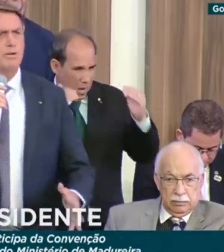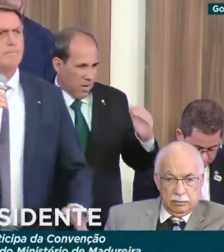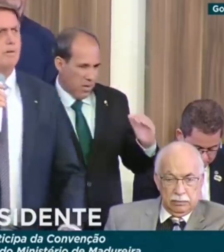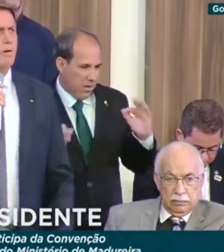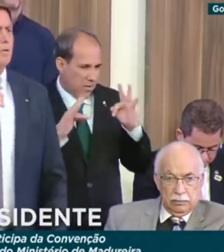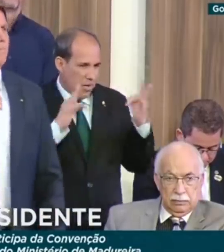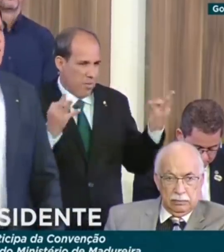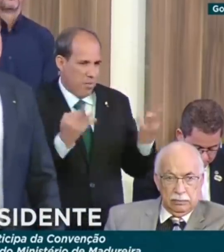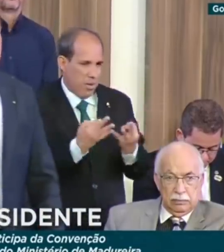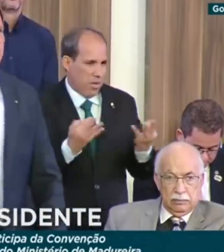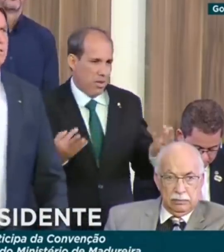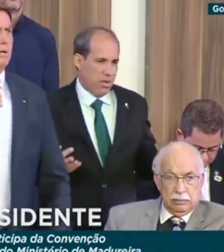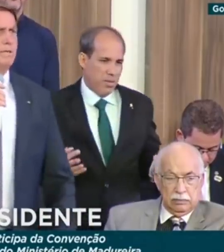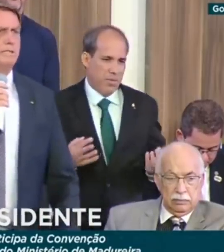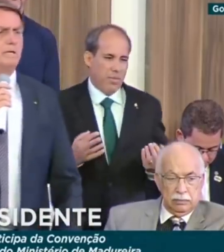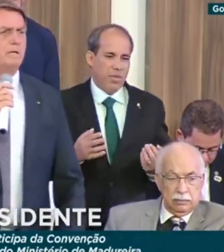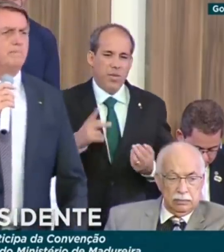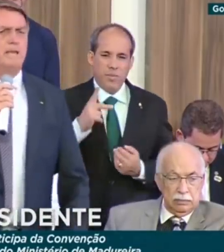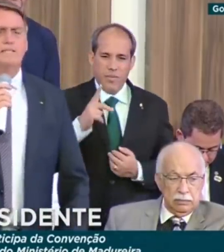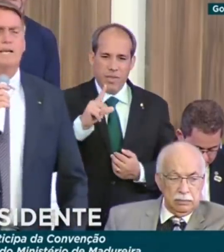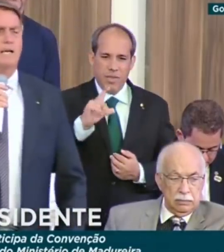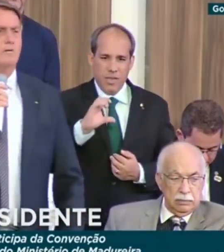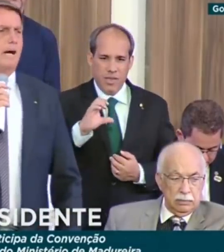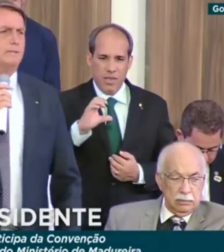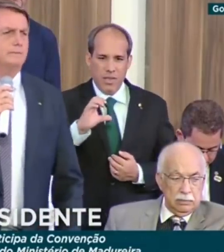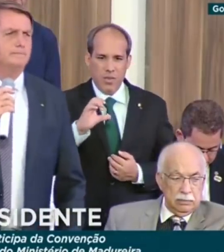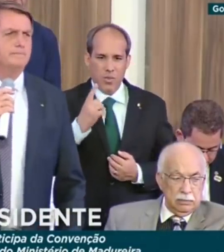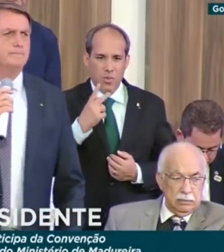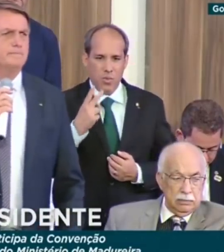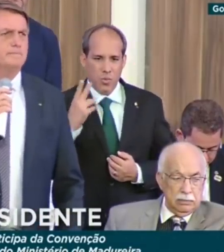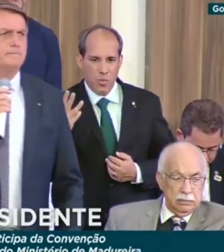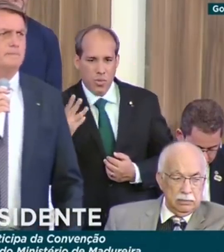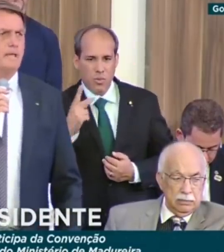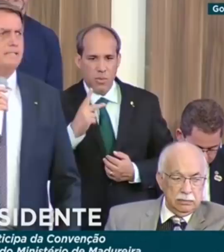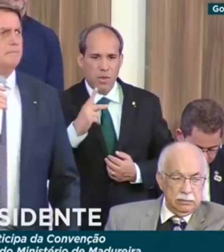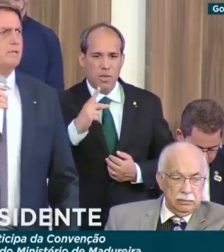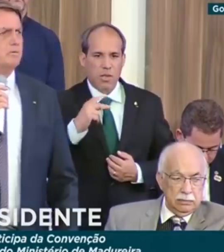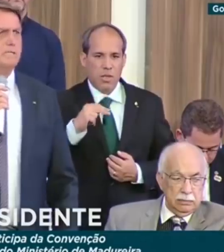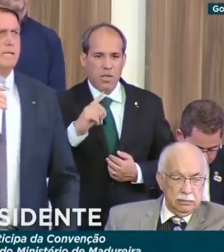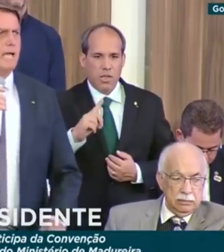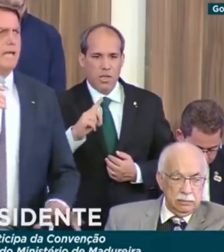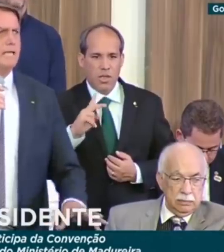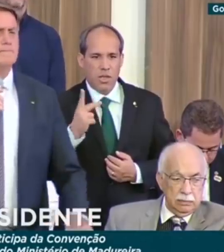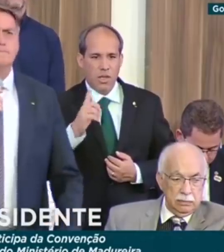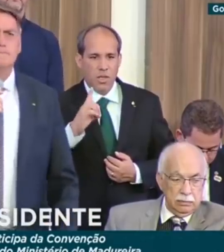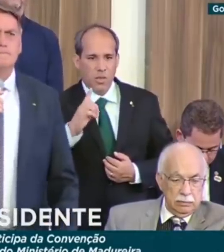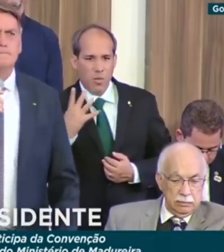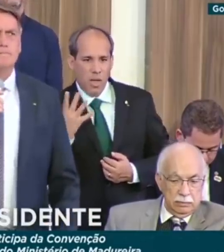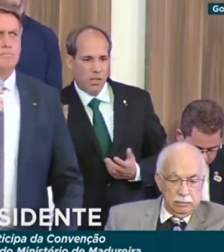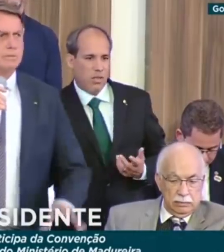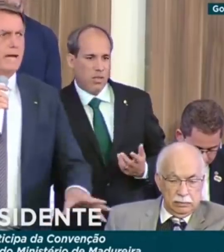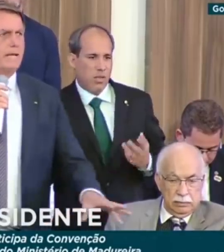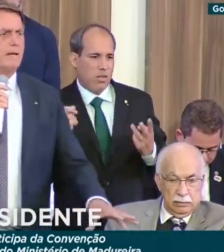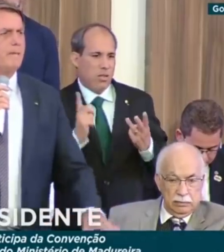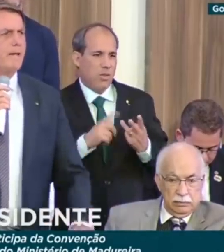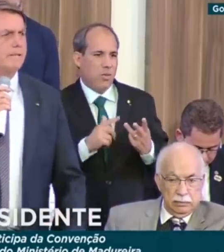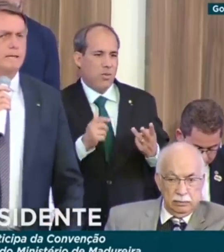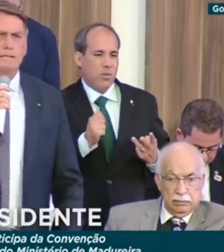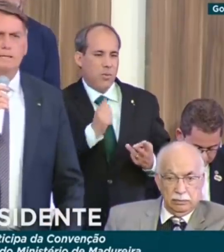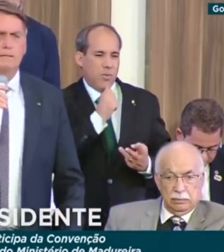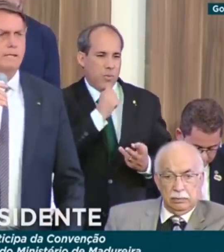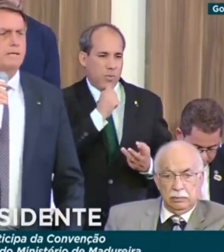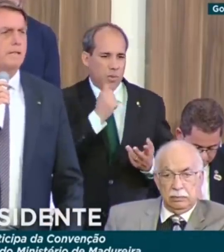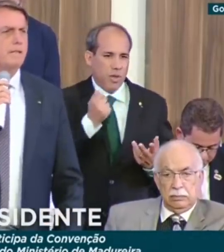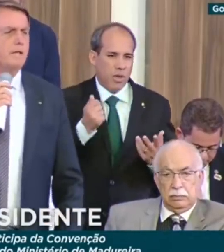disse agora há pouco sobre PLC 122, PNDH4, essas pessoas que querem mudar a